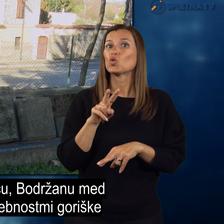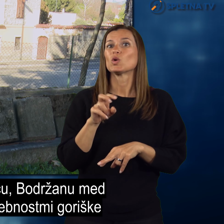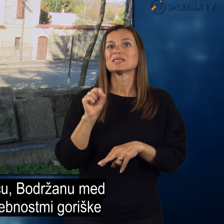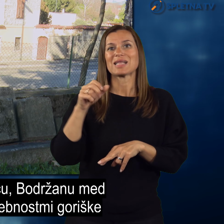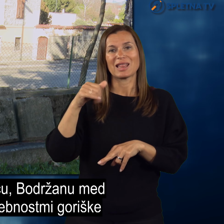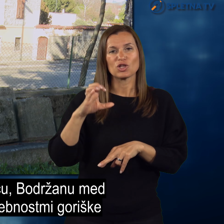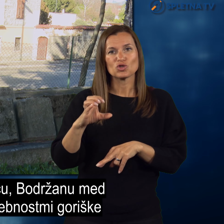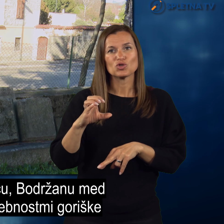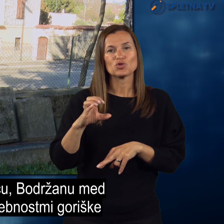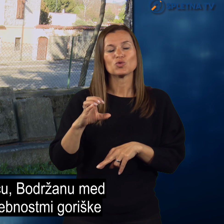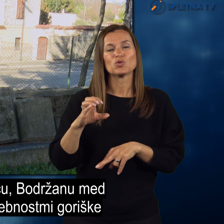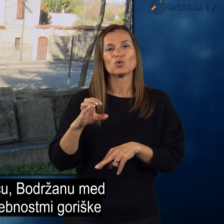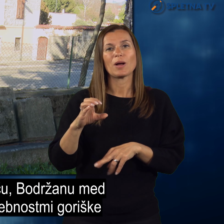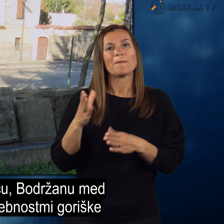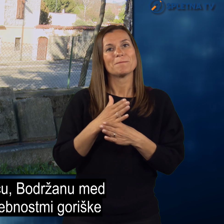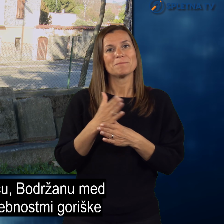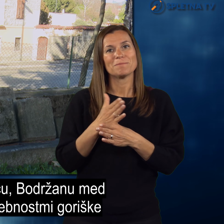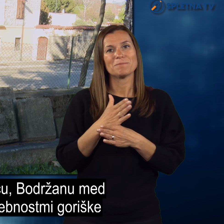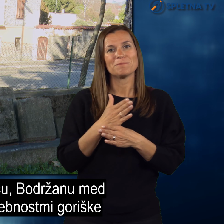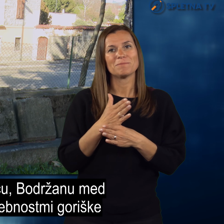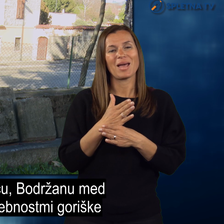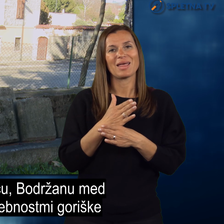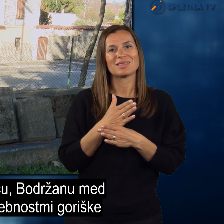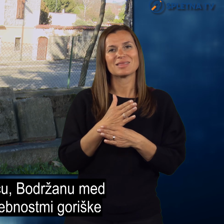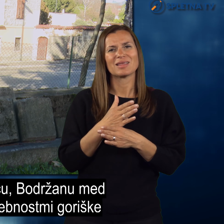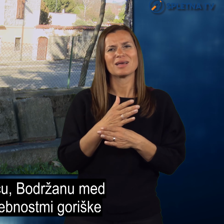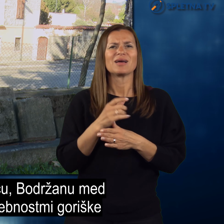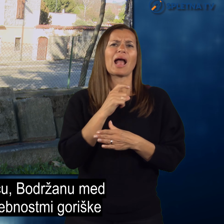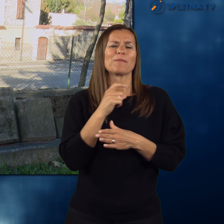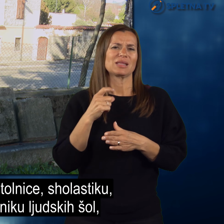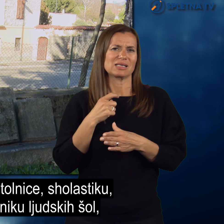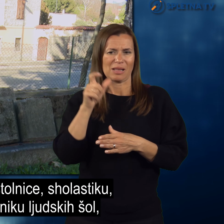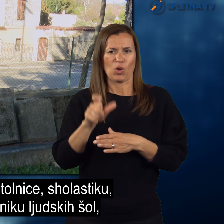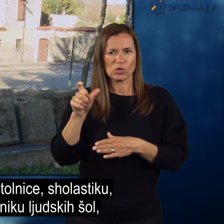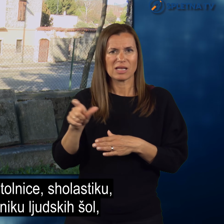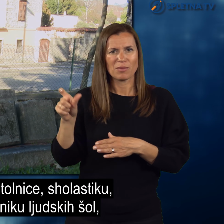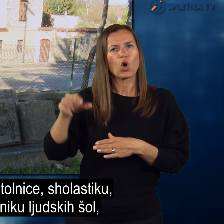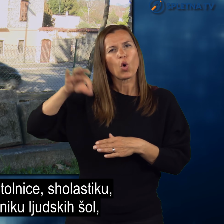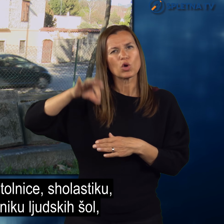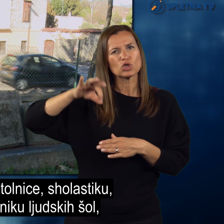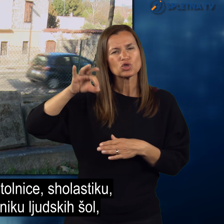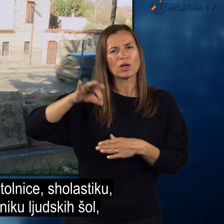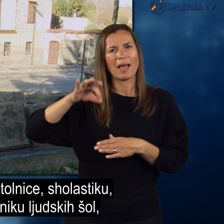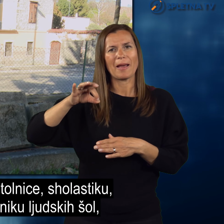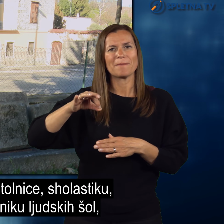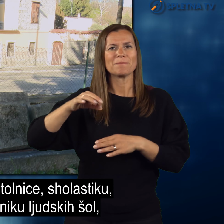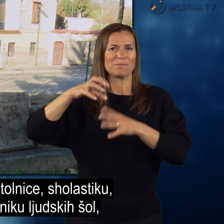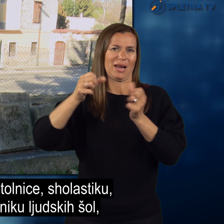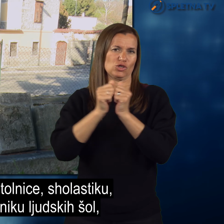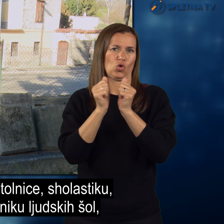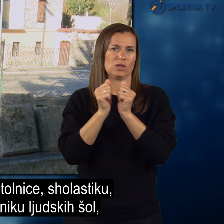Staniču, Bodrežanu, med kapiteljskimi osebnostmi goriške nadškofijske prestolnice